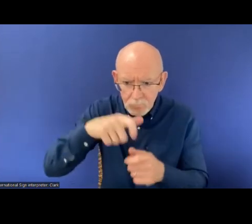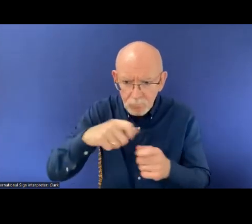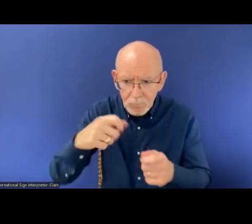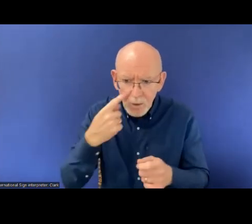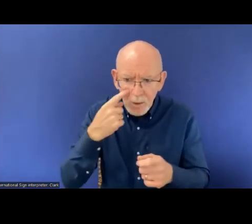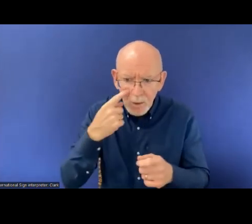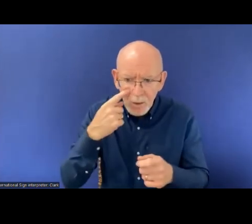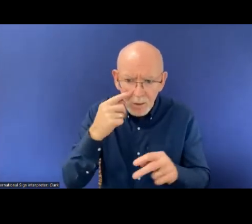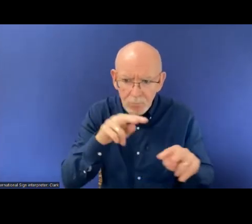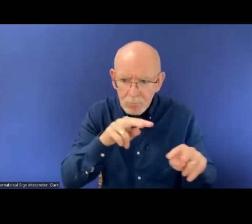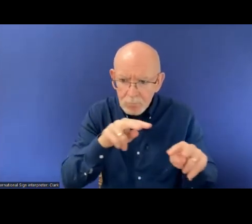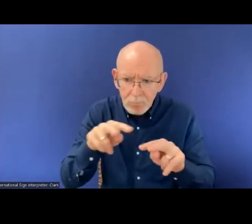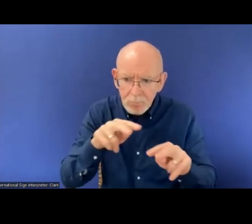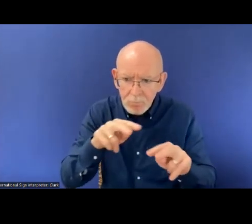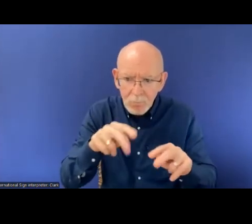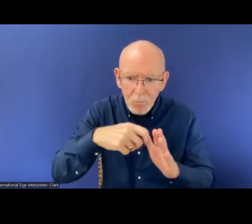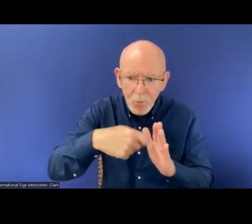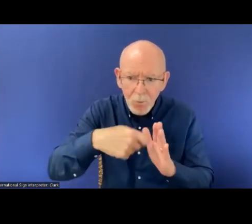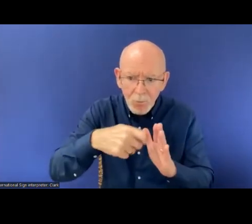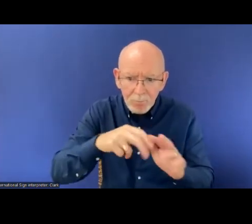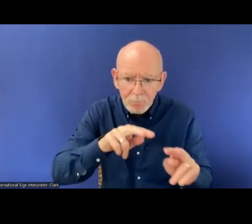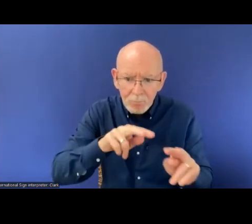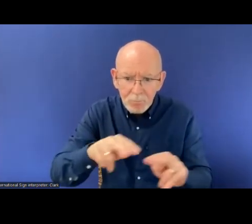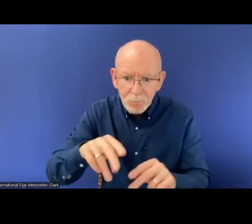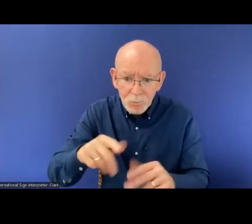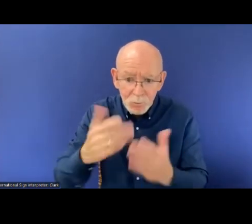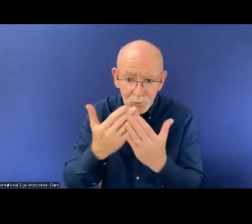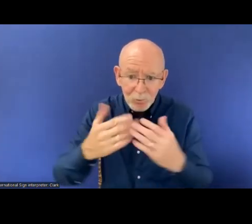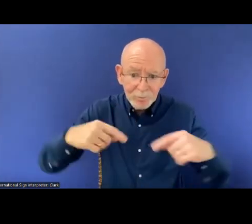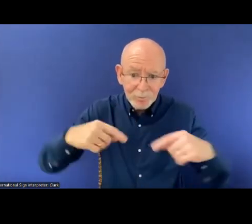vauya vanga vane chirongwa chavo chekuongorora vana maziso